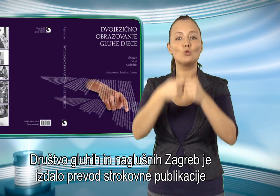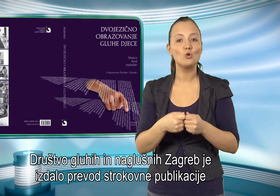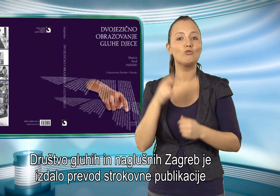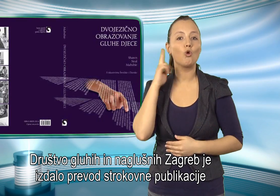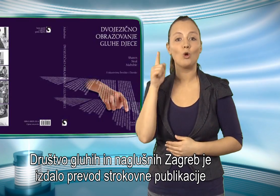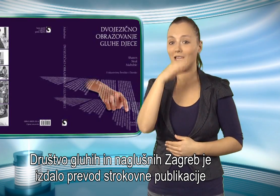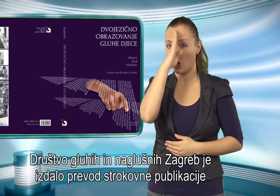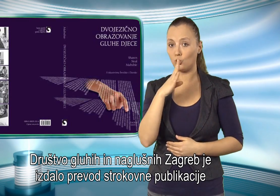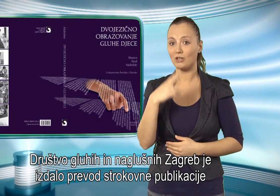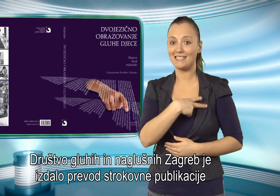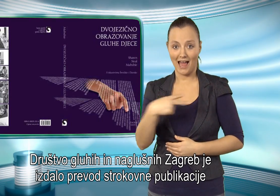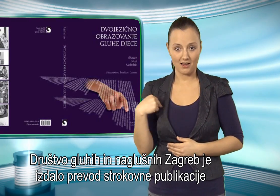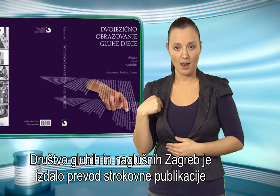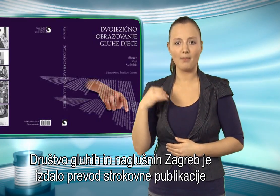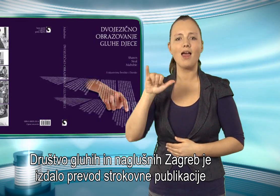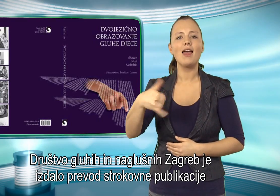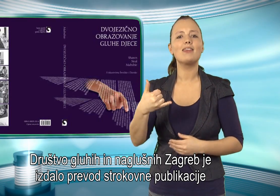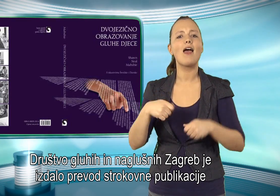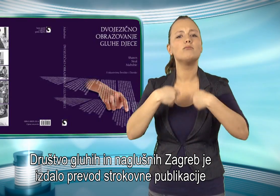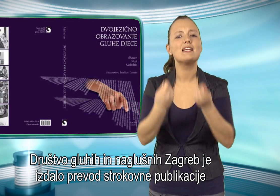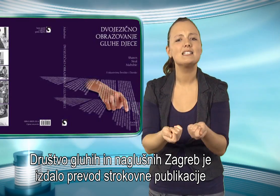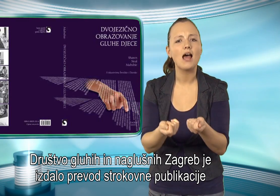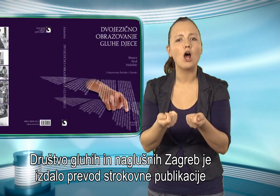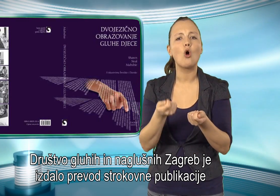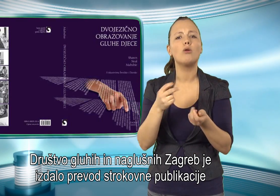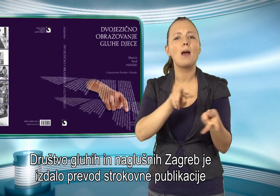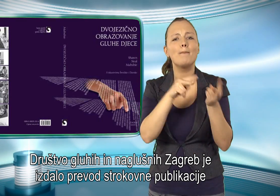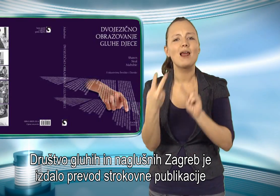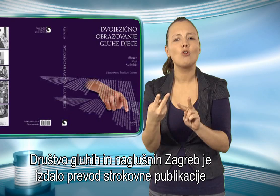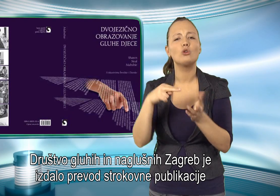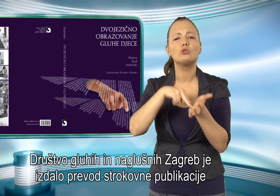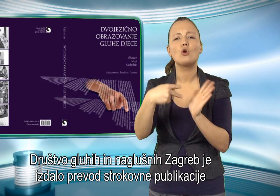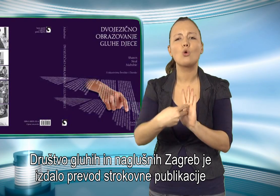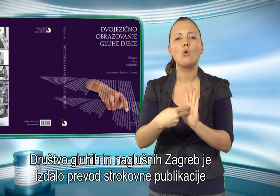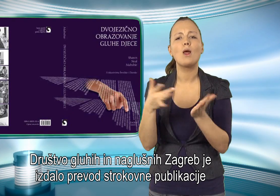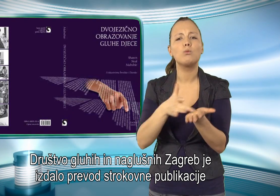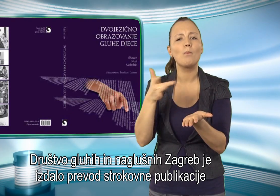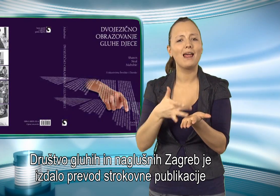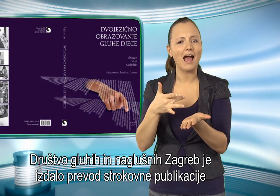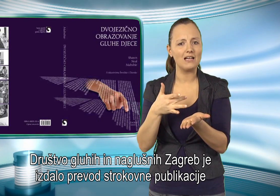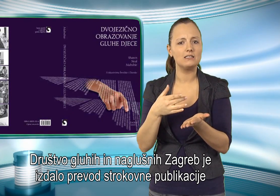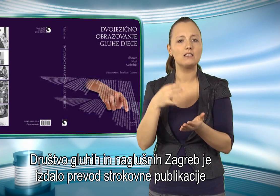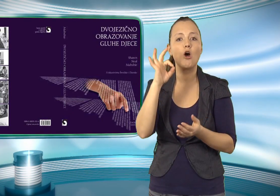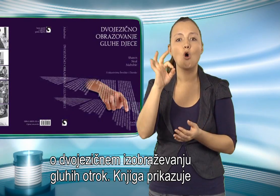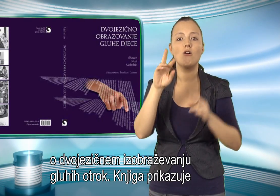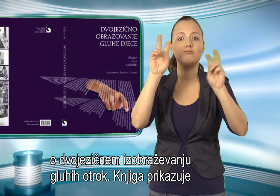Društvo gluhih in naglušnih Zagreb je izdalo prevod strokovne publikacije o dvojezičnem izobraževanju gluhih otrok.